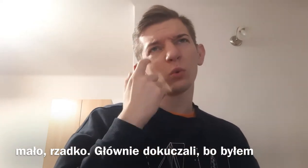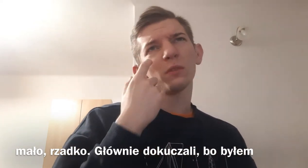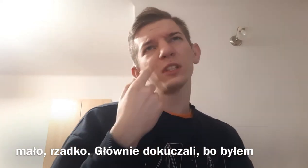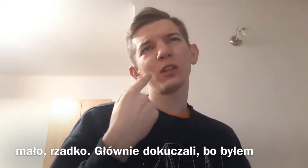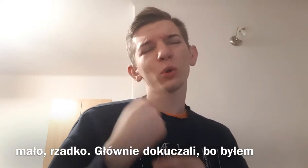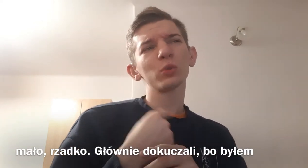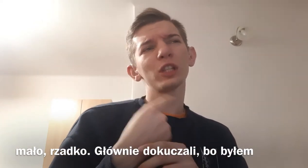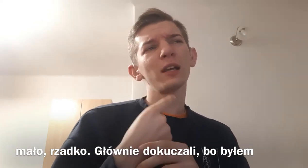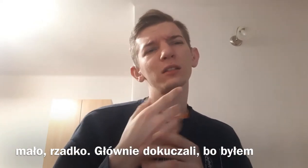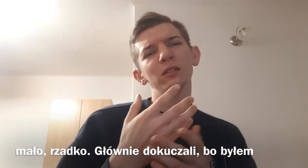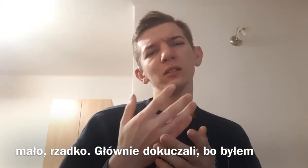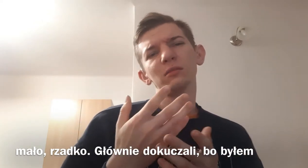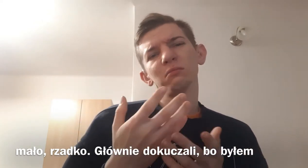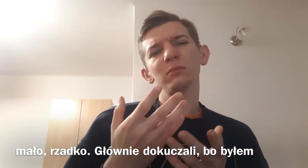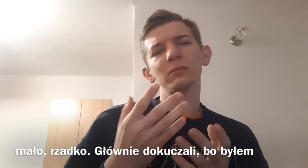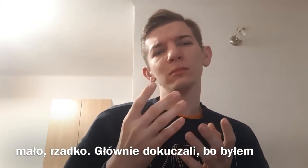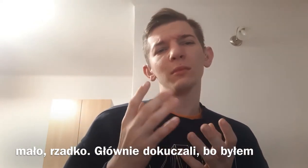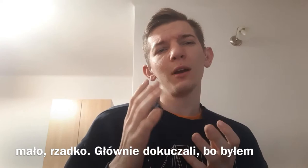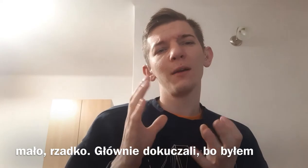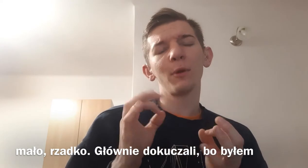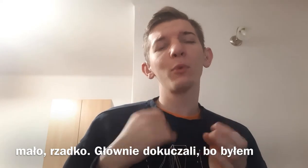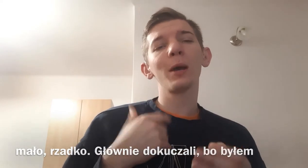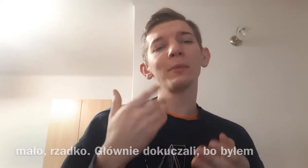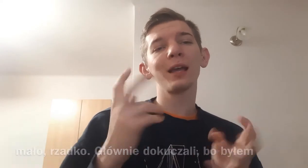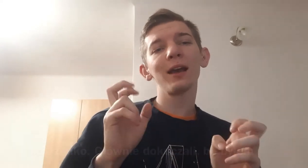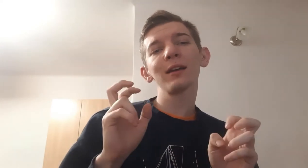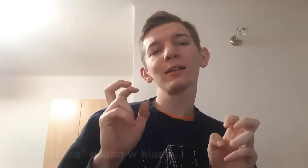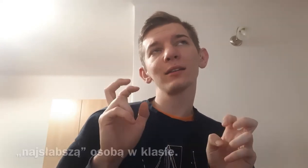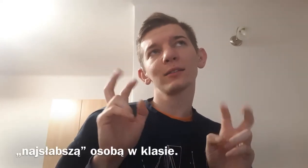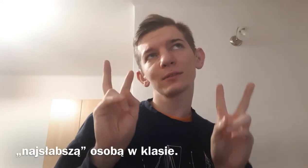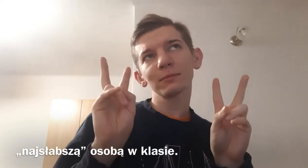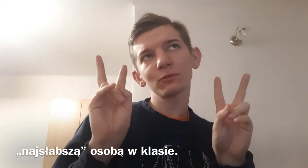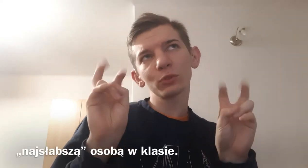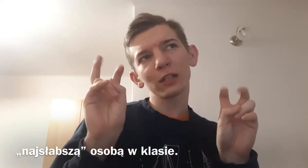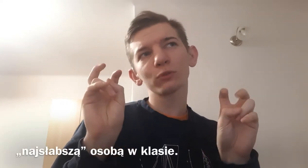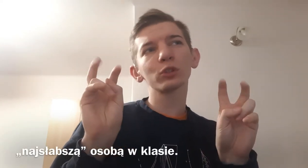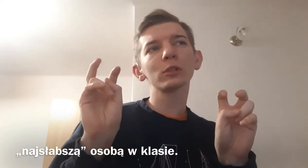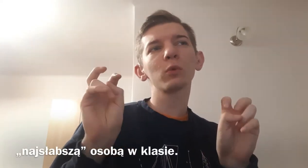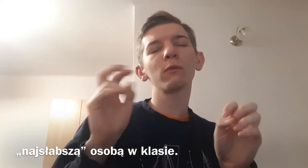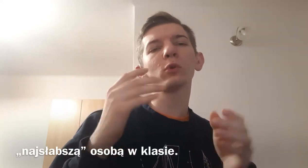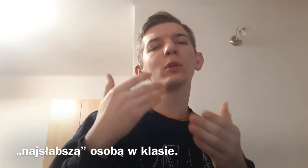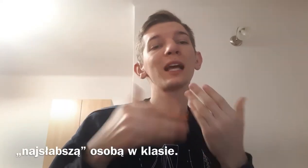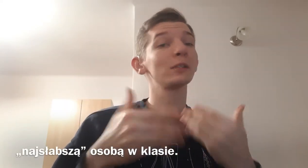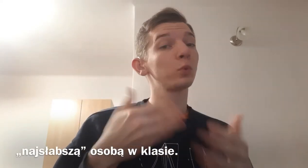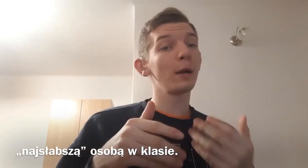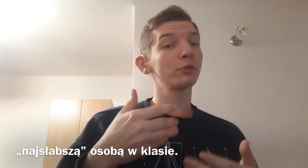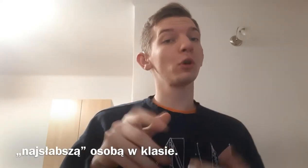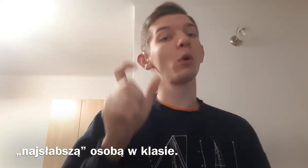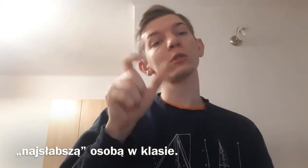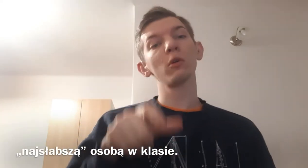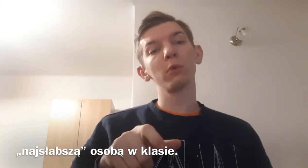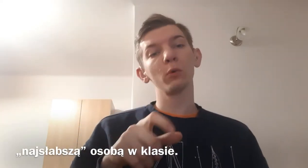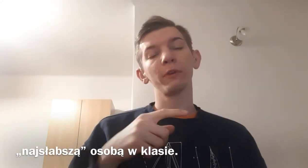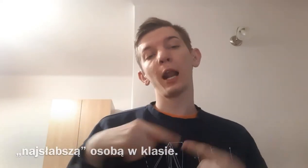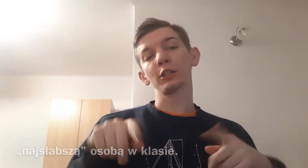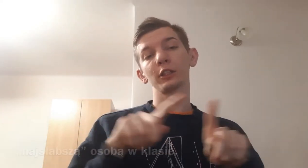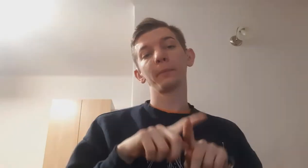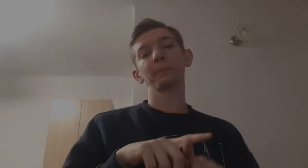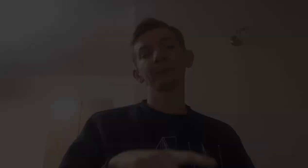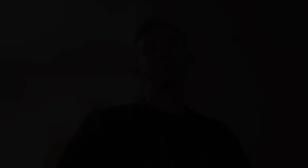Głównie dokuczali, bo byłem na, tak w cudzysłowie, najsłabszą osobą w klasie.